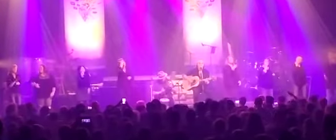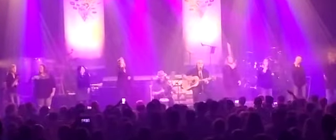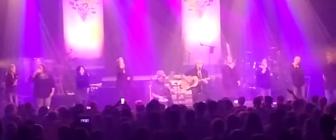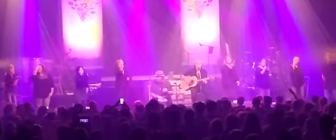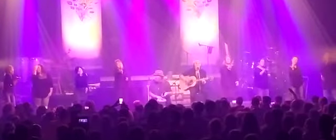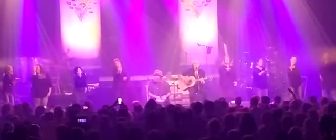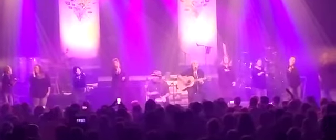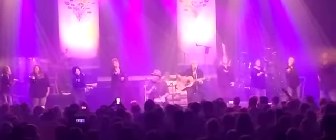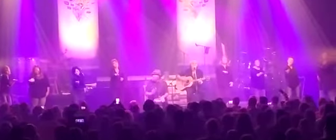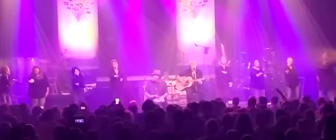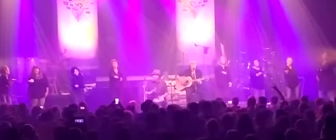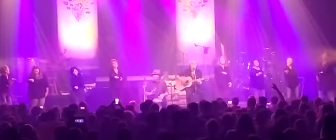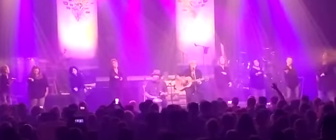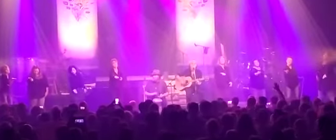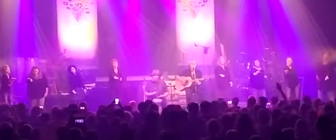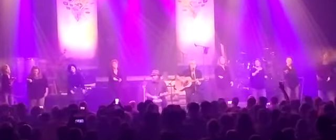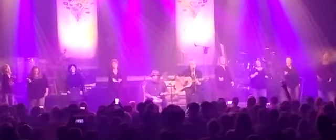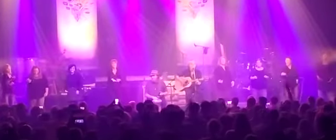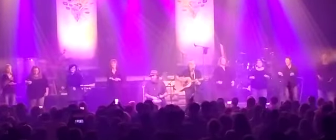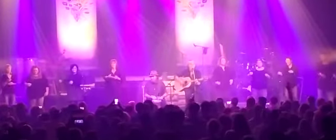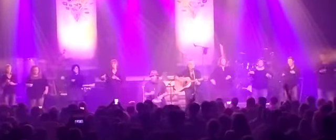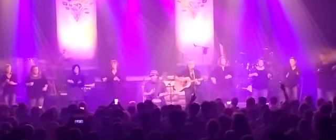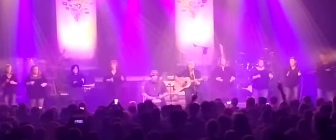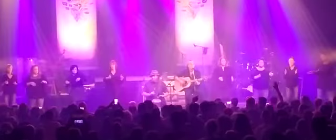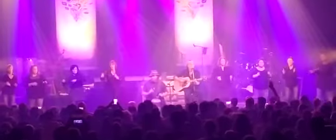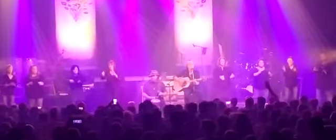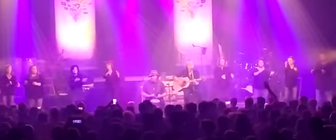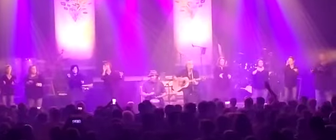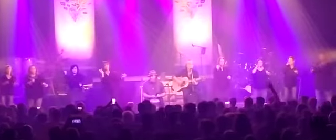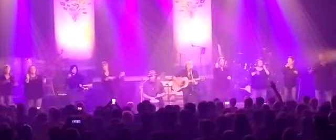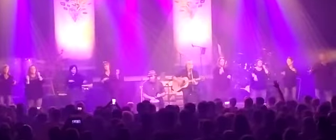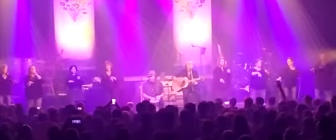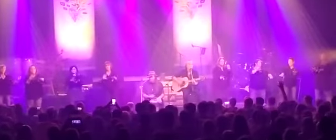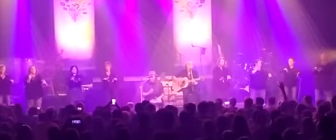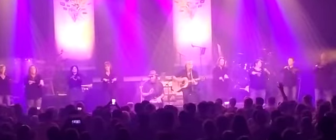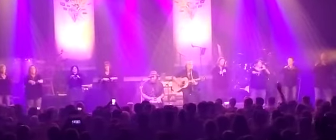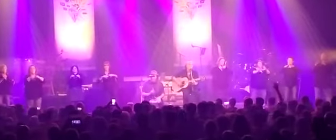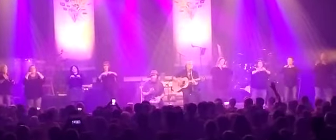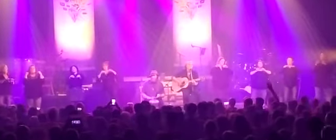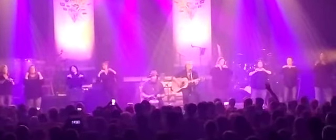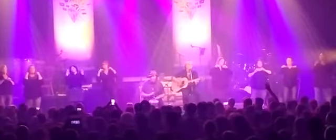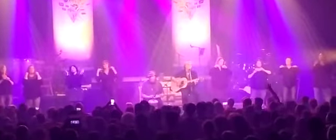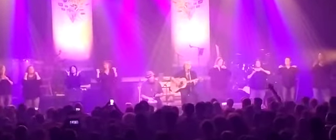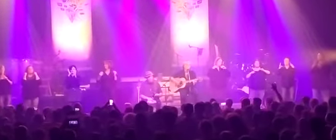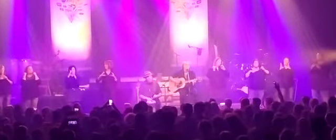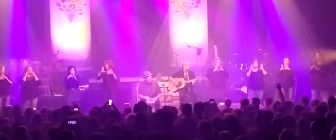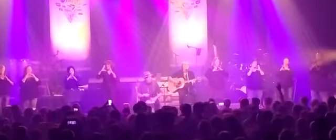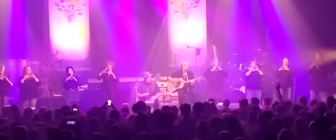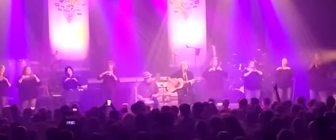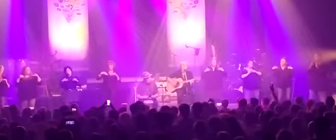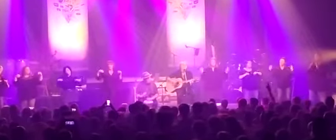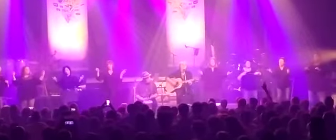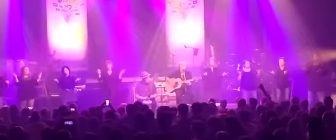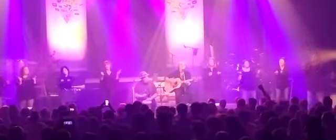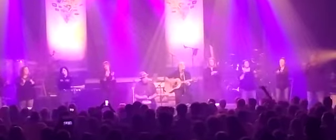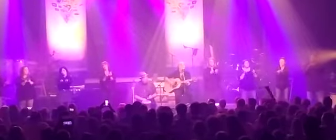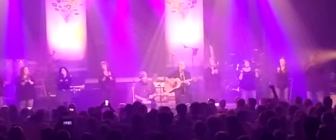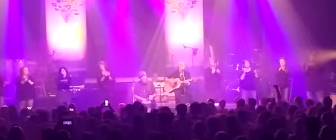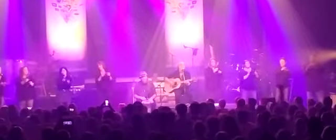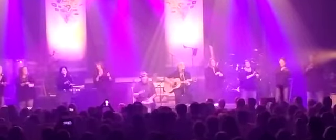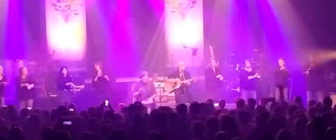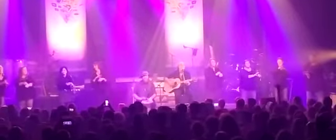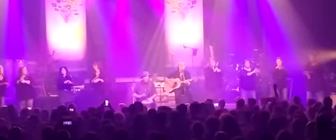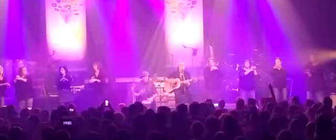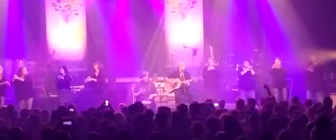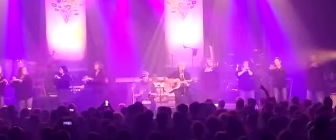et que quelqu'un vous tend la main, que votre chemin évite les bombes qui mènent